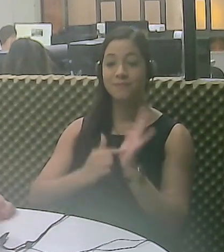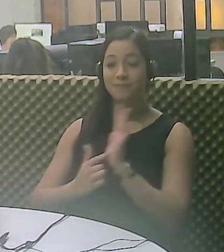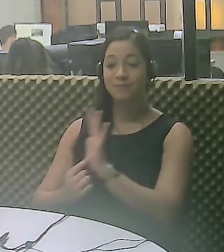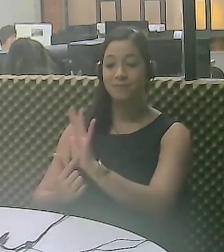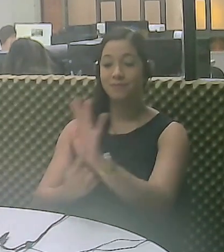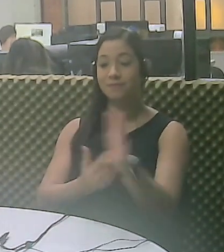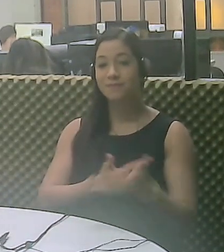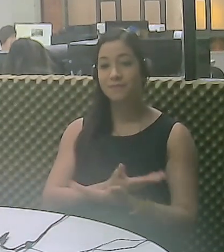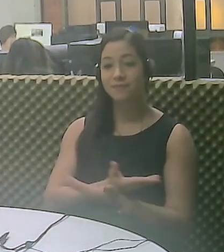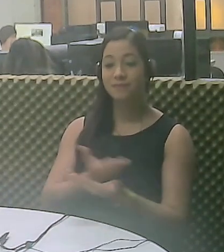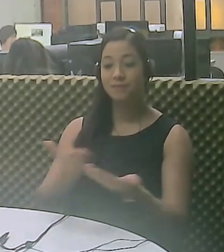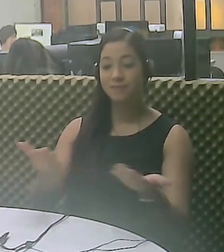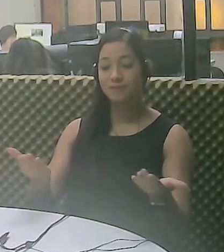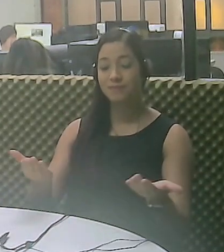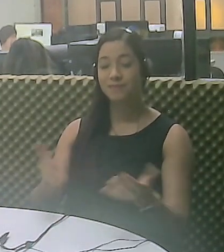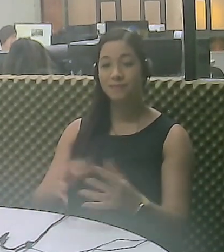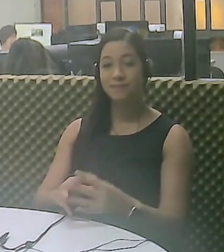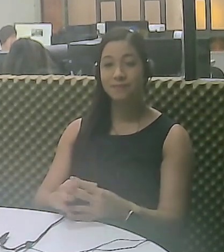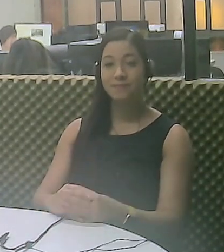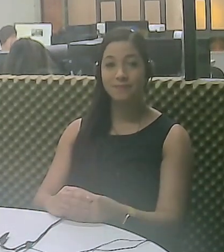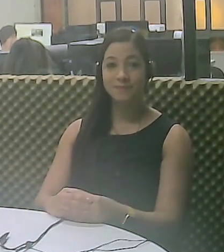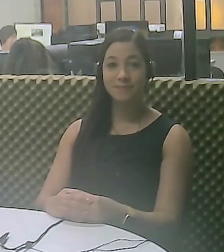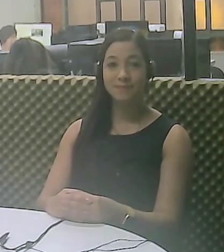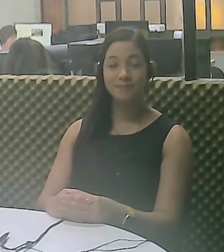Uberlândia no ar pra você.